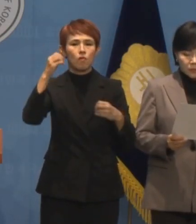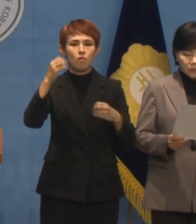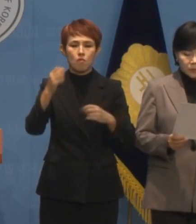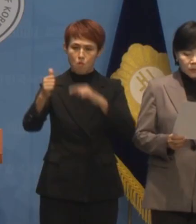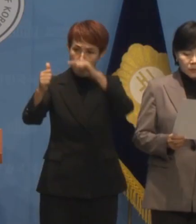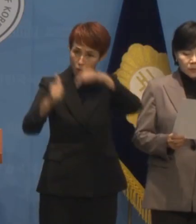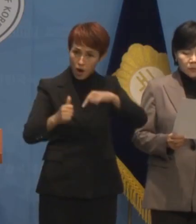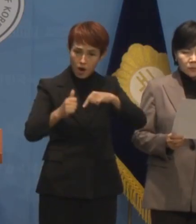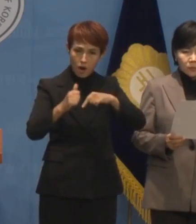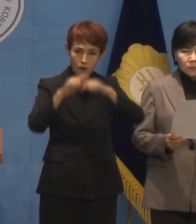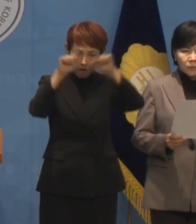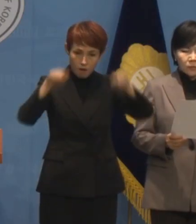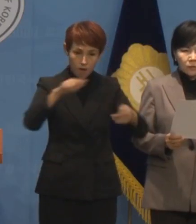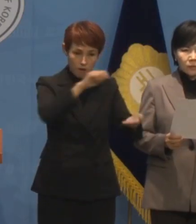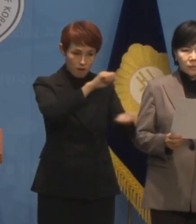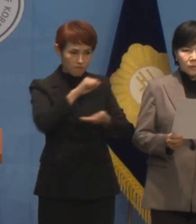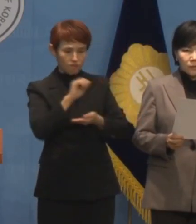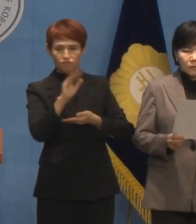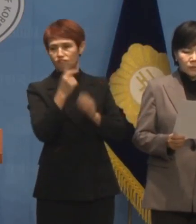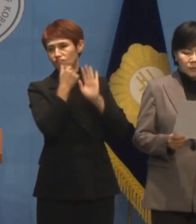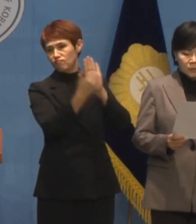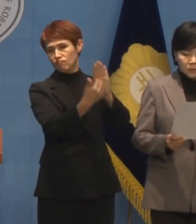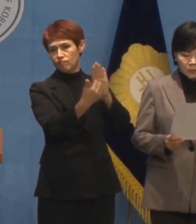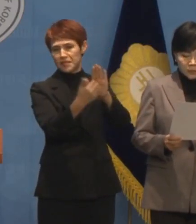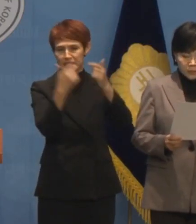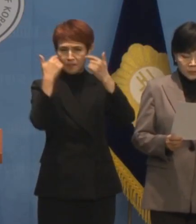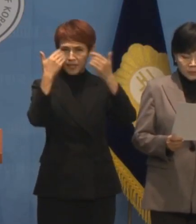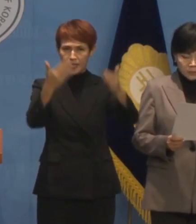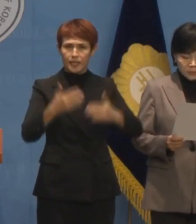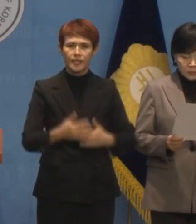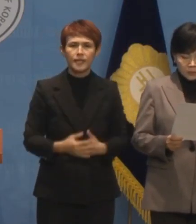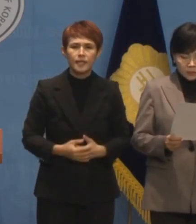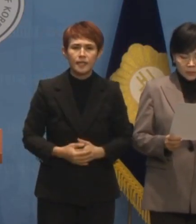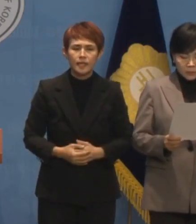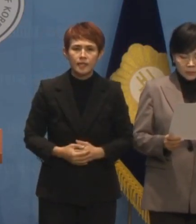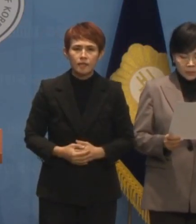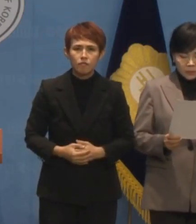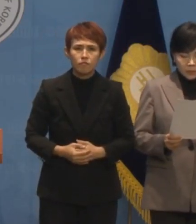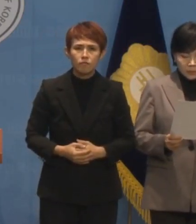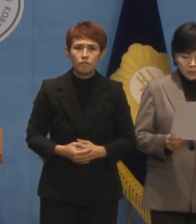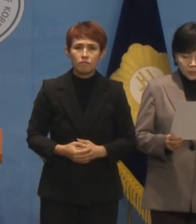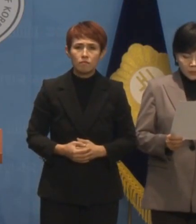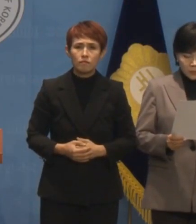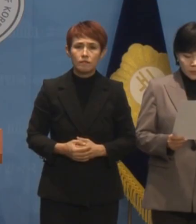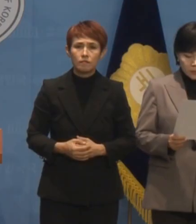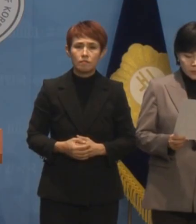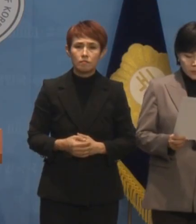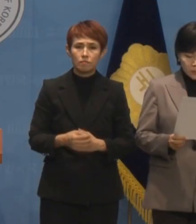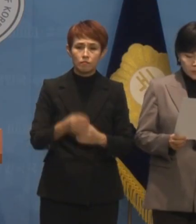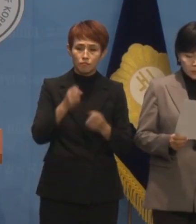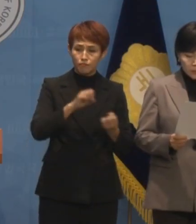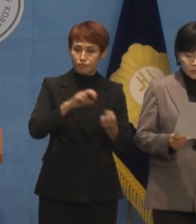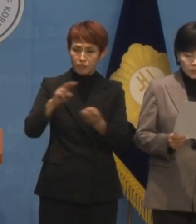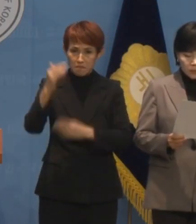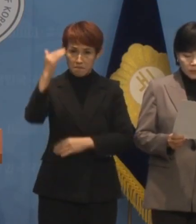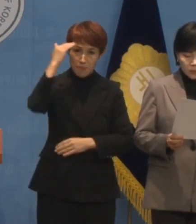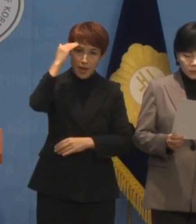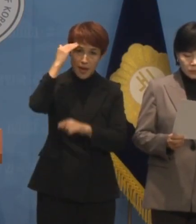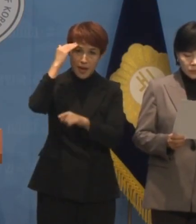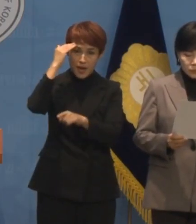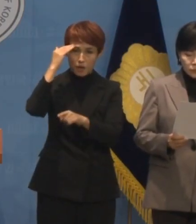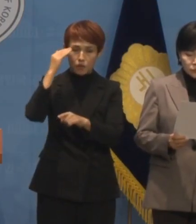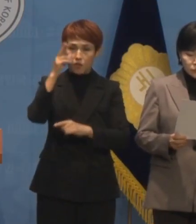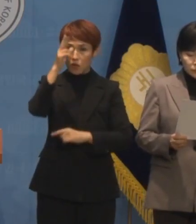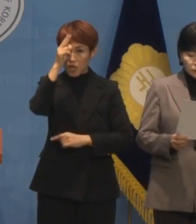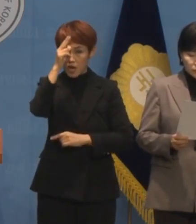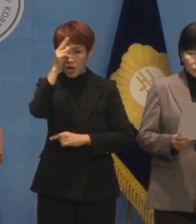동행명령장의 수령을 회피했다는 것이 명백해졌습니다. 정당한 송달을 방해한 경찰, 그리고 경찰 뒤에